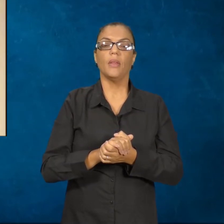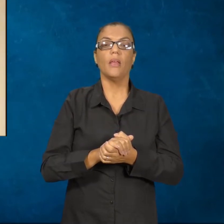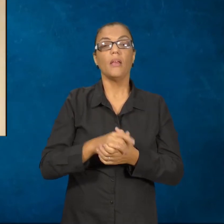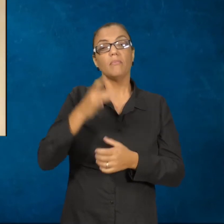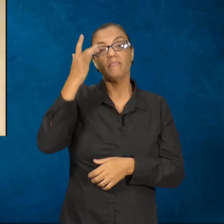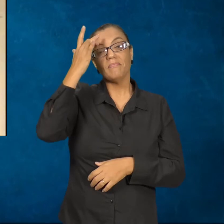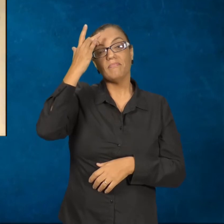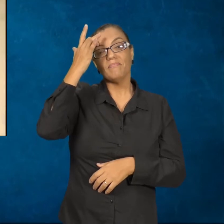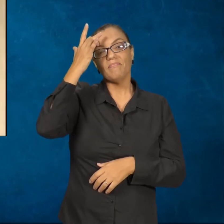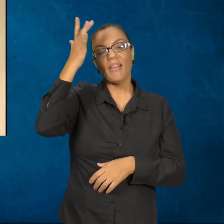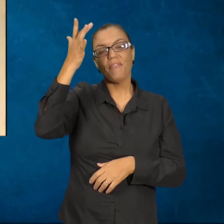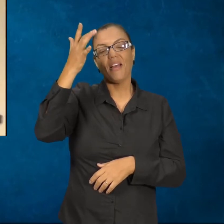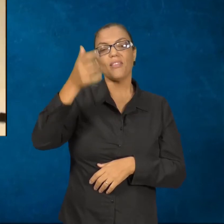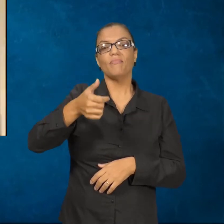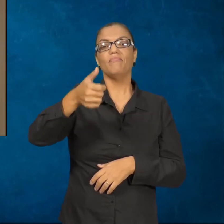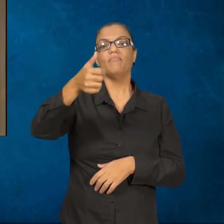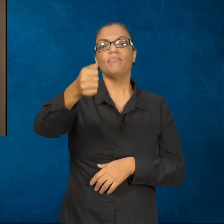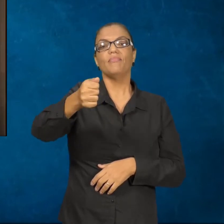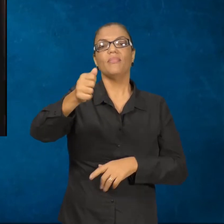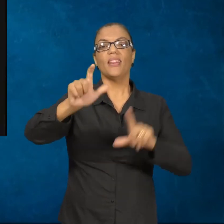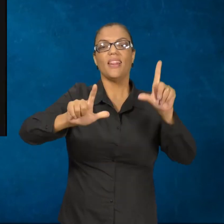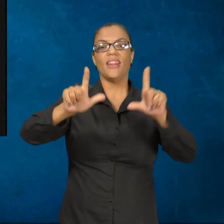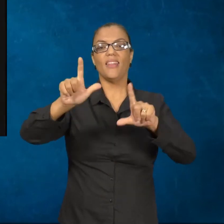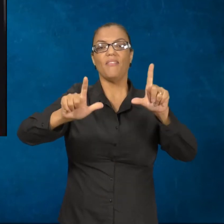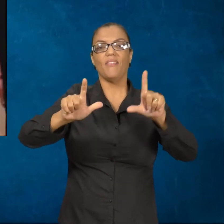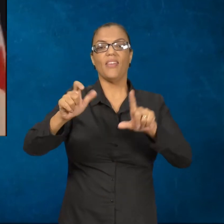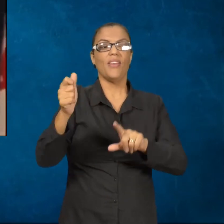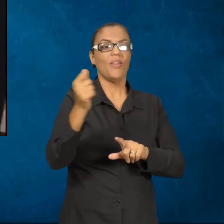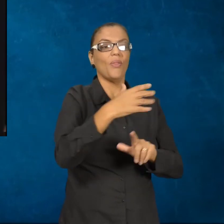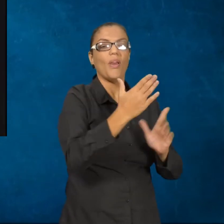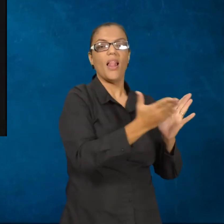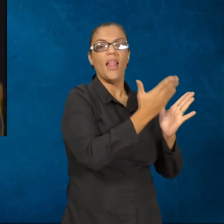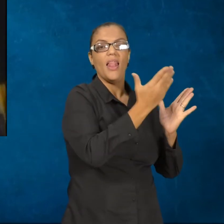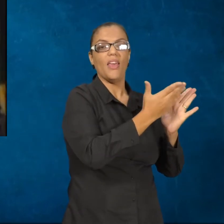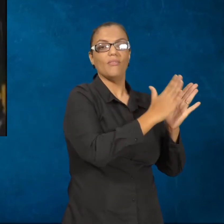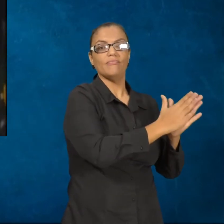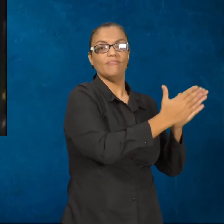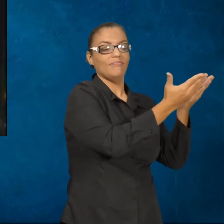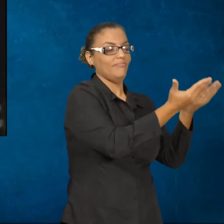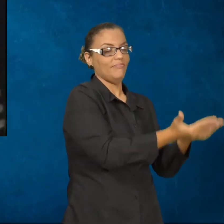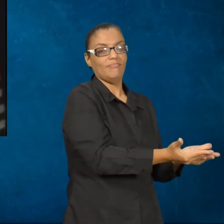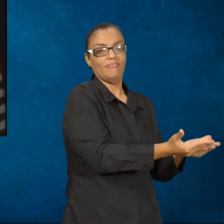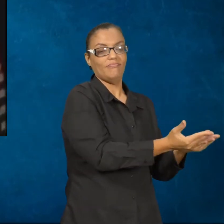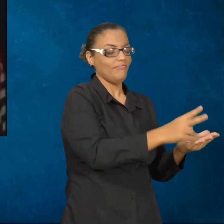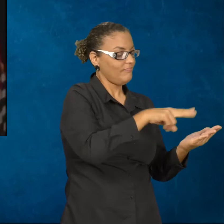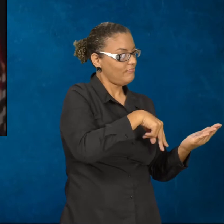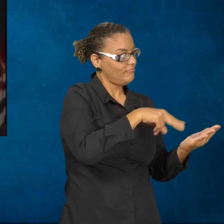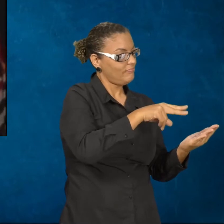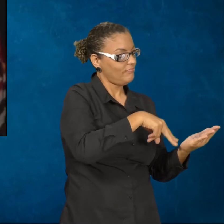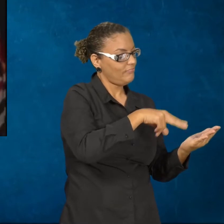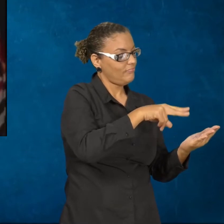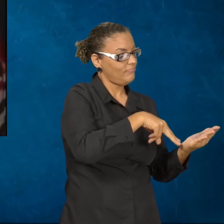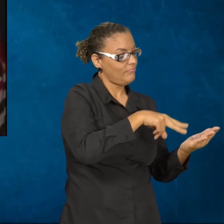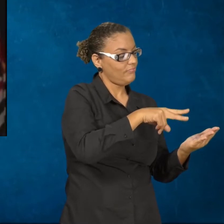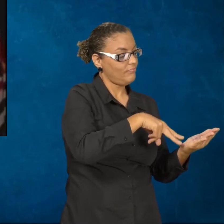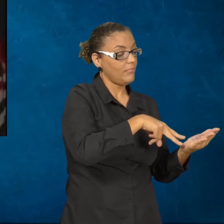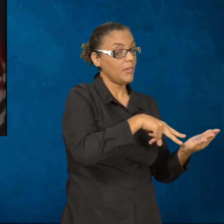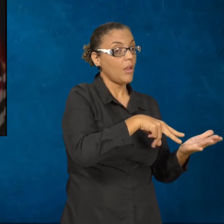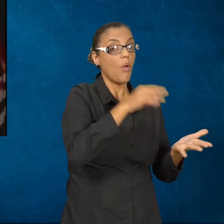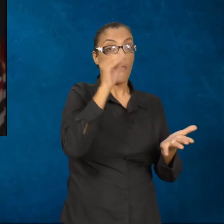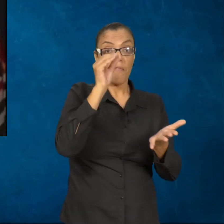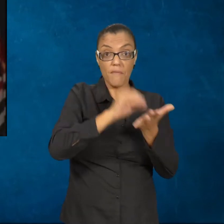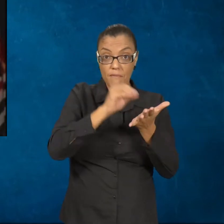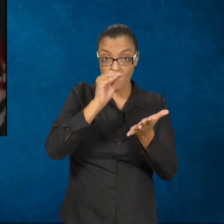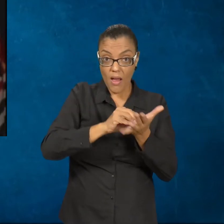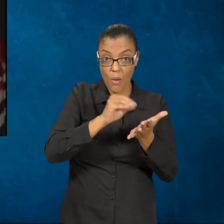É muito mais fácil ligar a TV do que abrir um livro. Moral da história. A falta